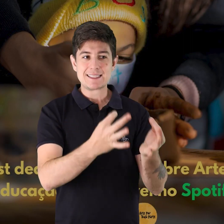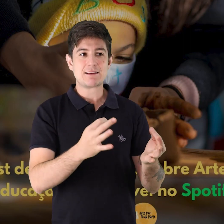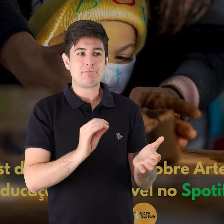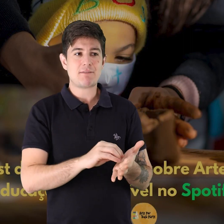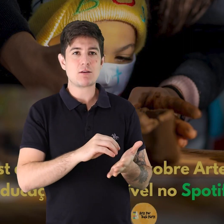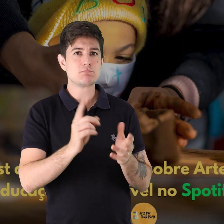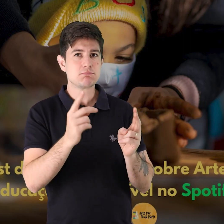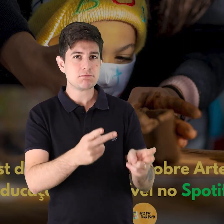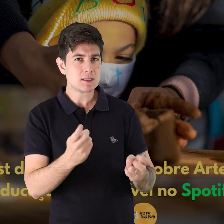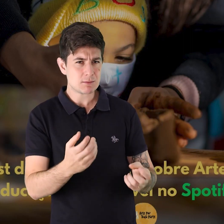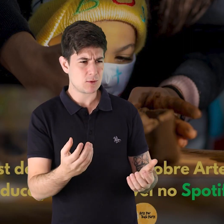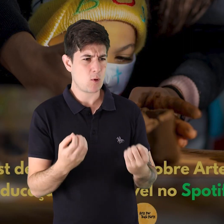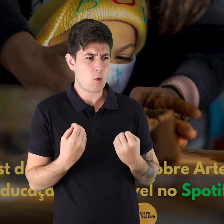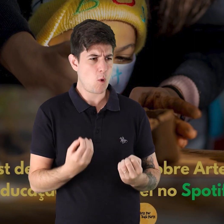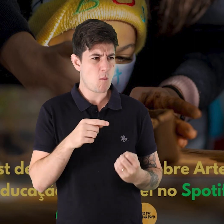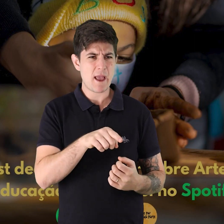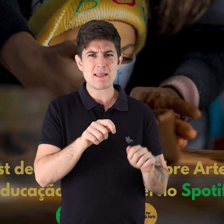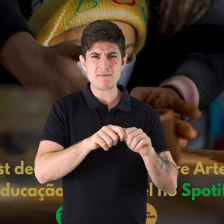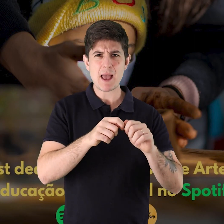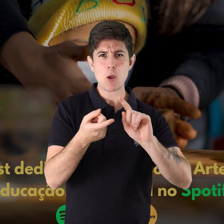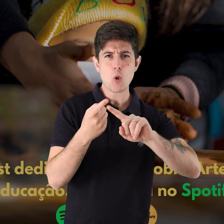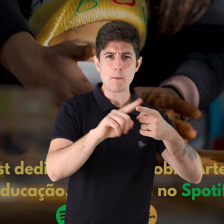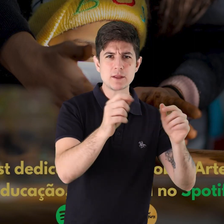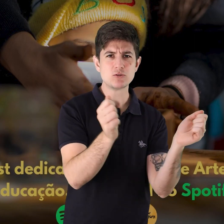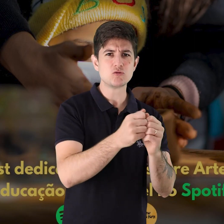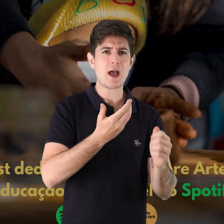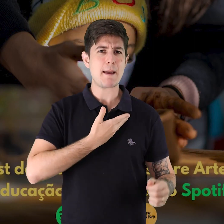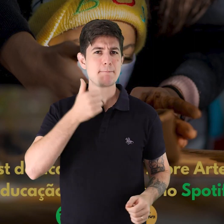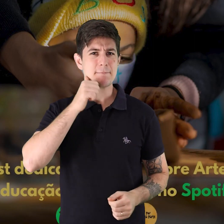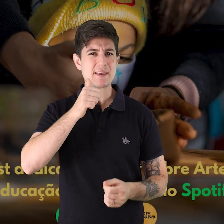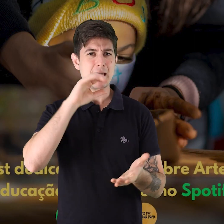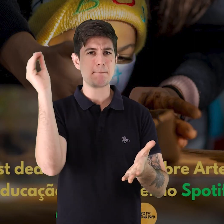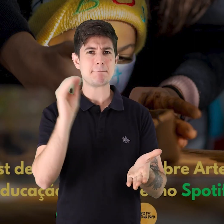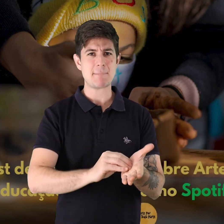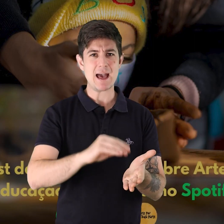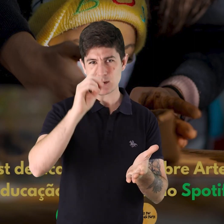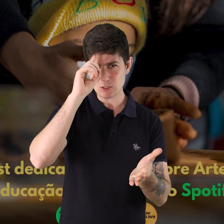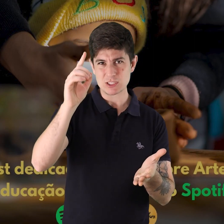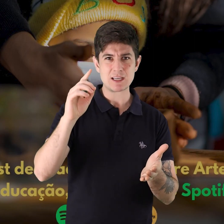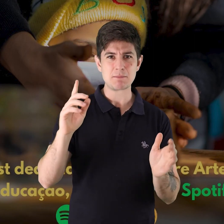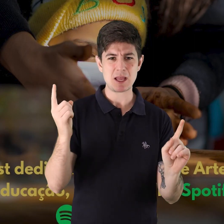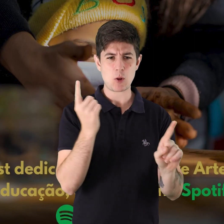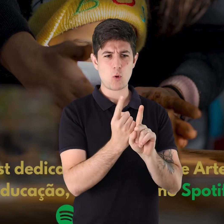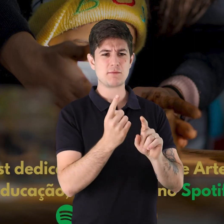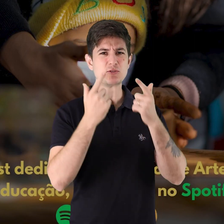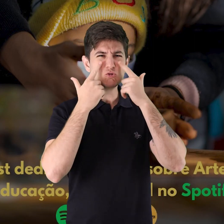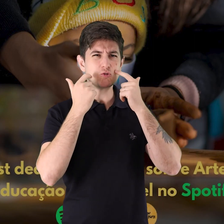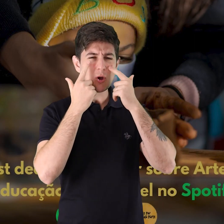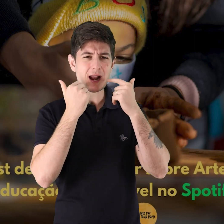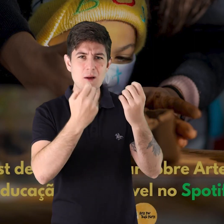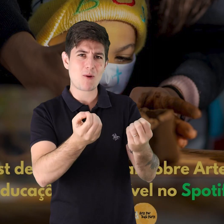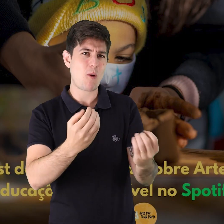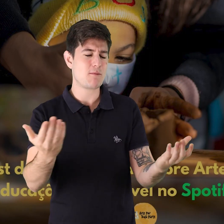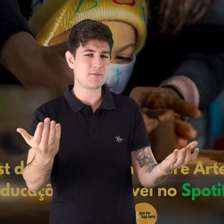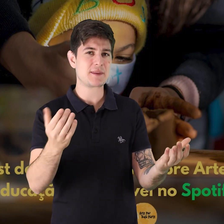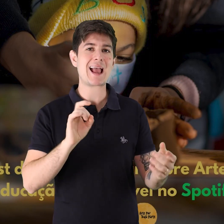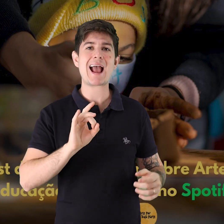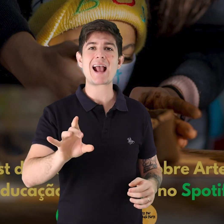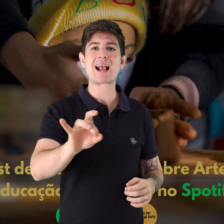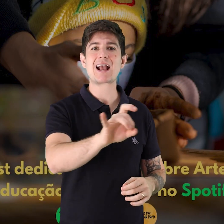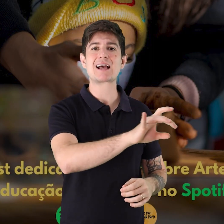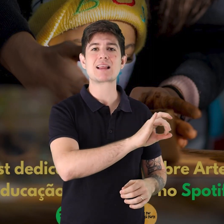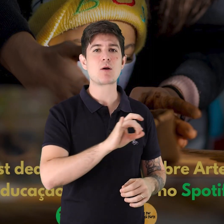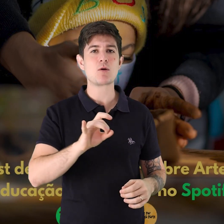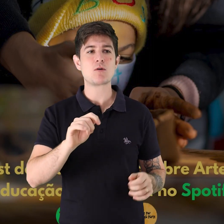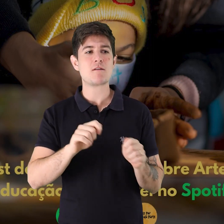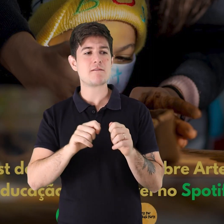dando atenção, né? Pra que tá do seu lado. Justamente essa atenção. Então, assim, elas marcam e aí, durante...